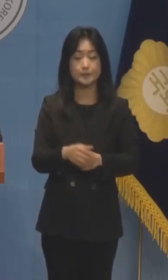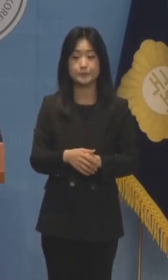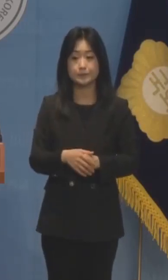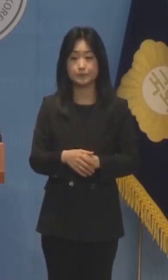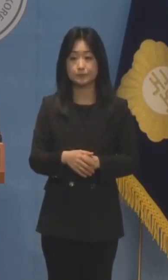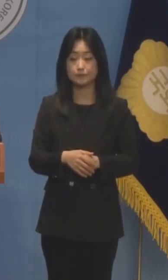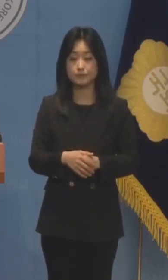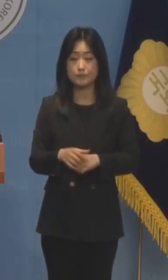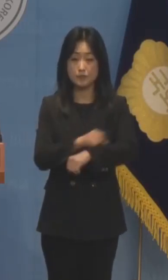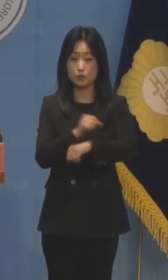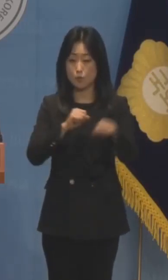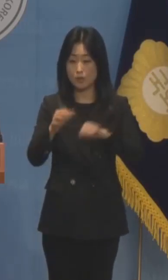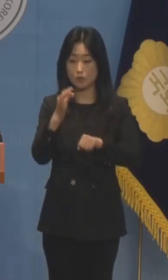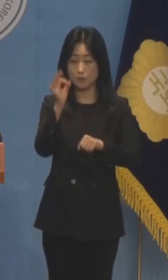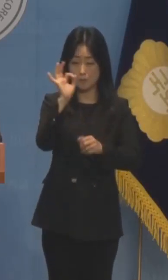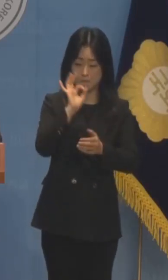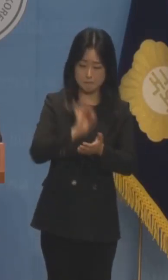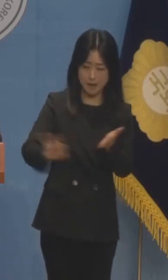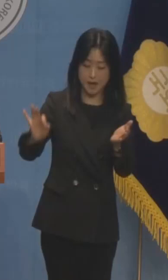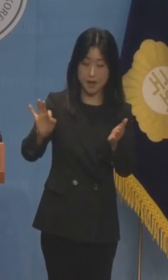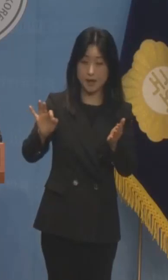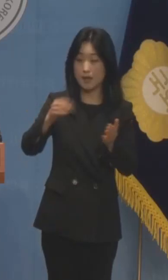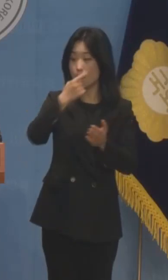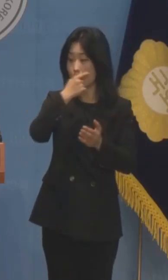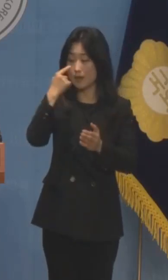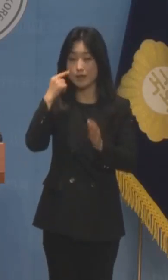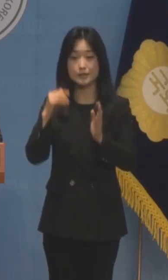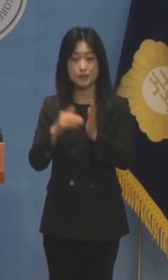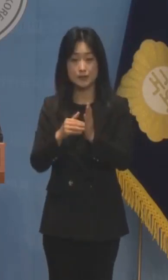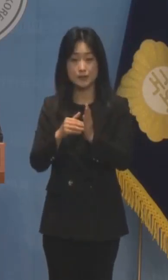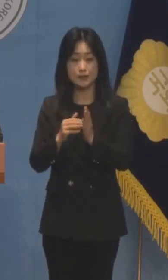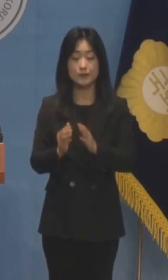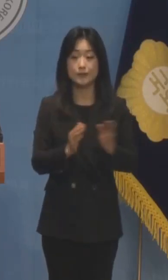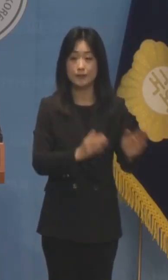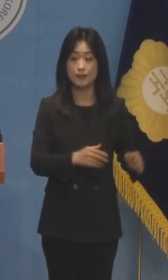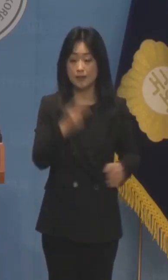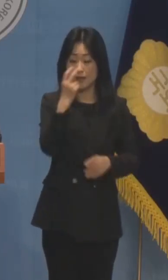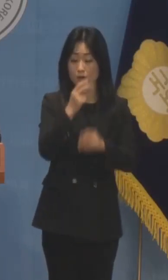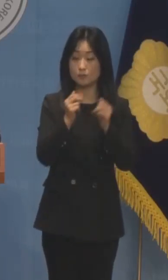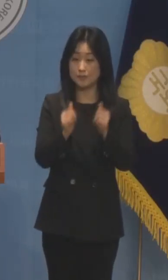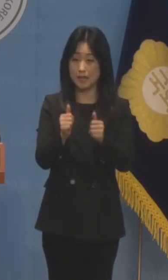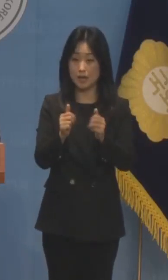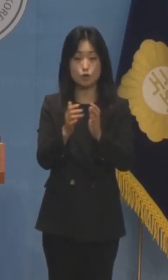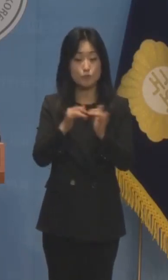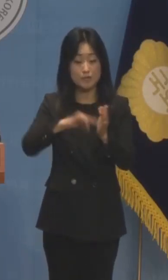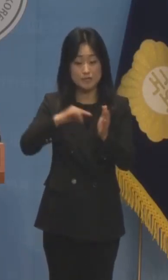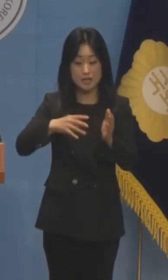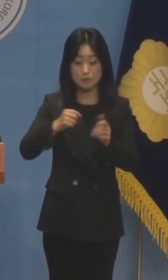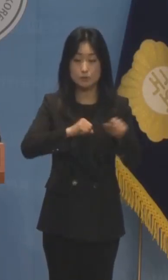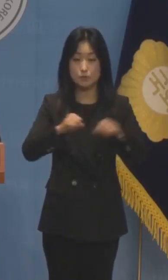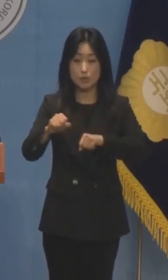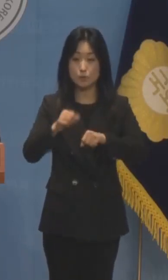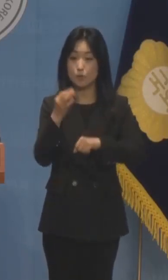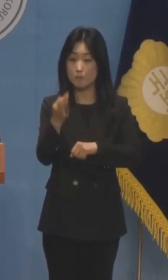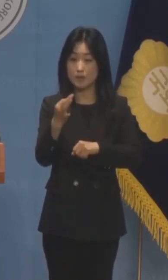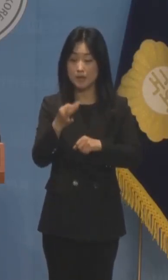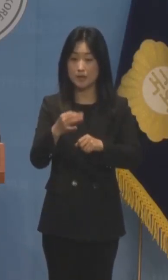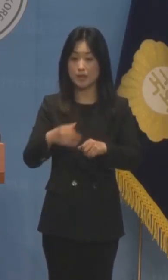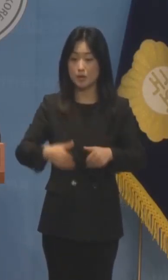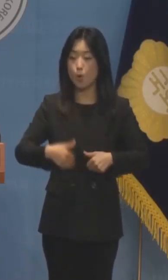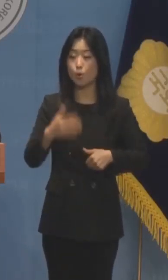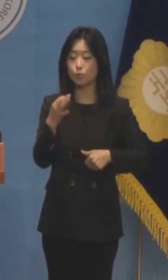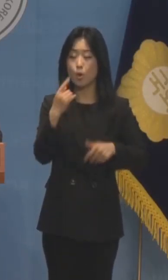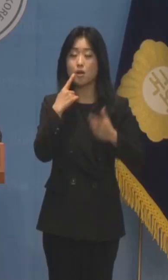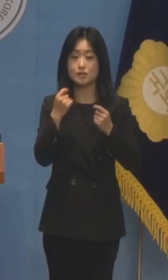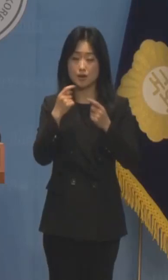거액의 특수활동비를 집행한 사례가 다수 파악됐습니다. 검찰은 국민 혈세인 특활비를 개인 용돈처럼